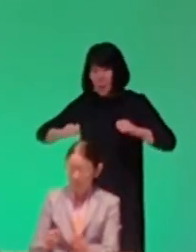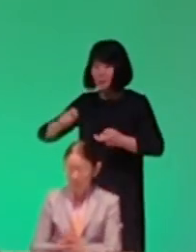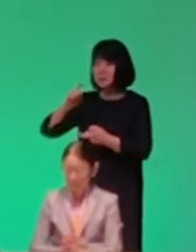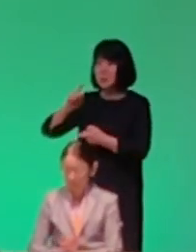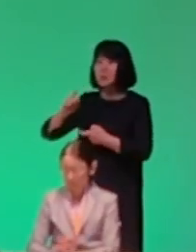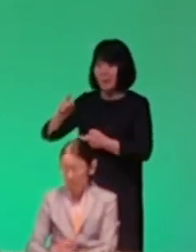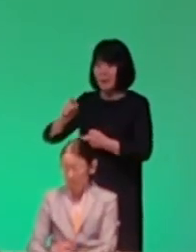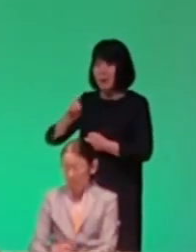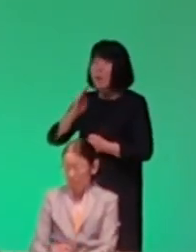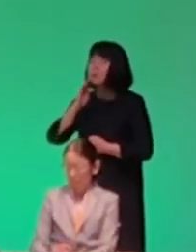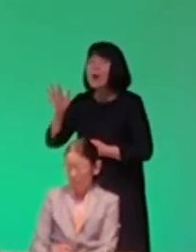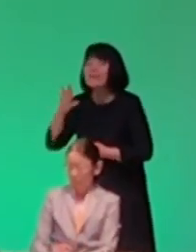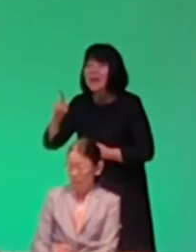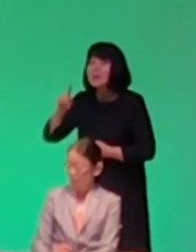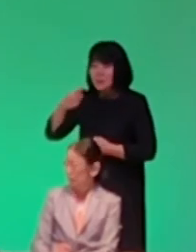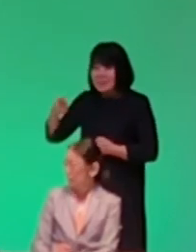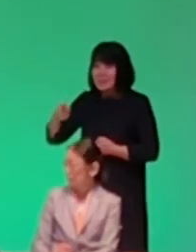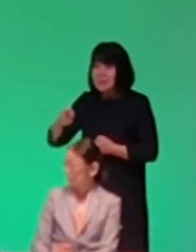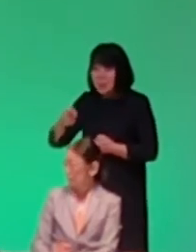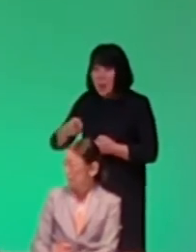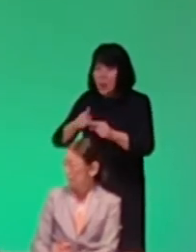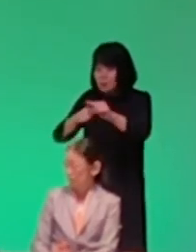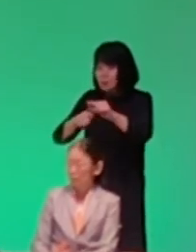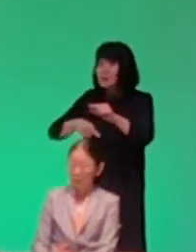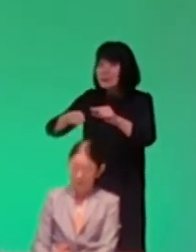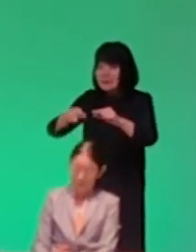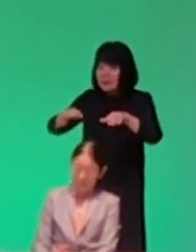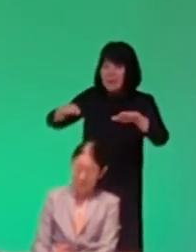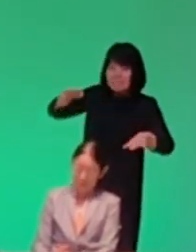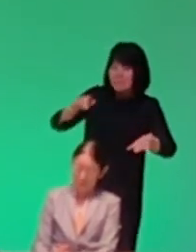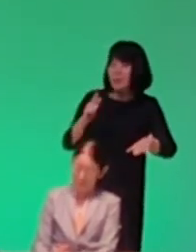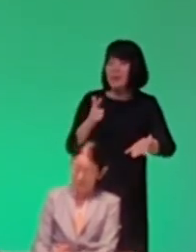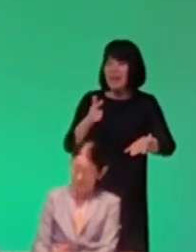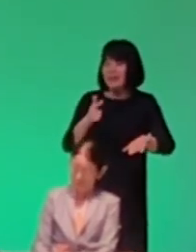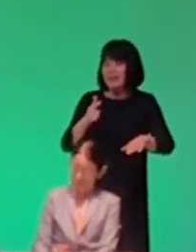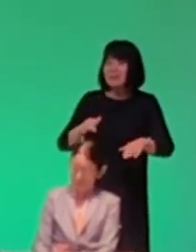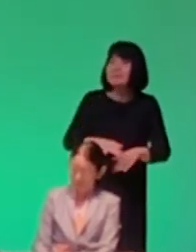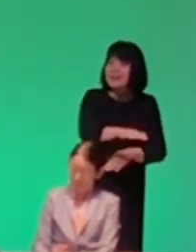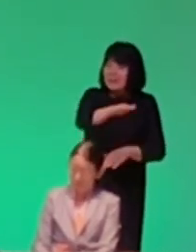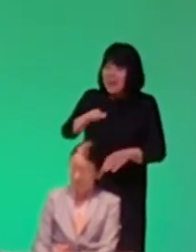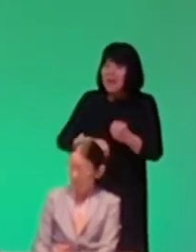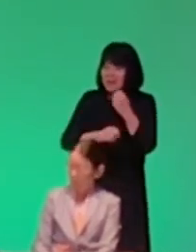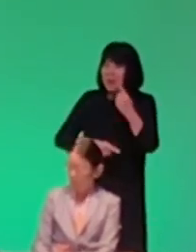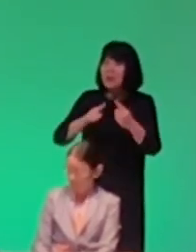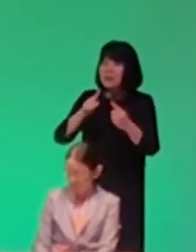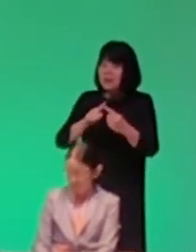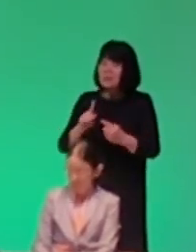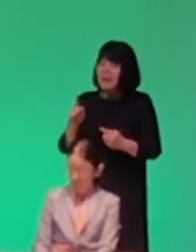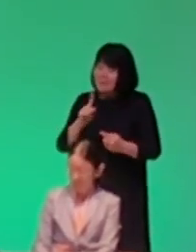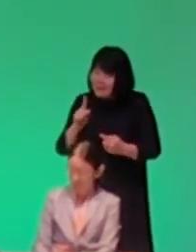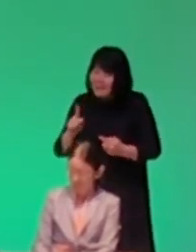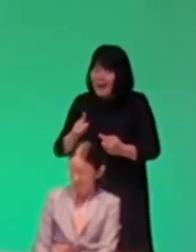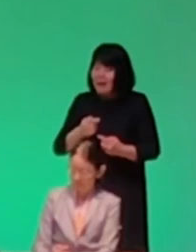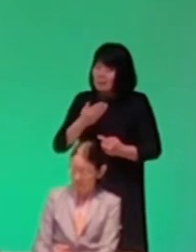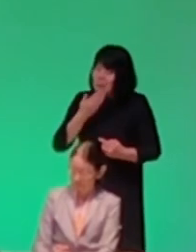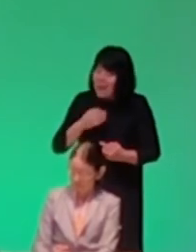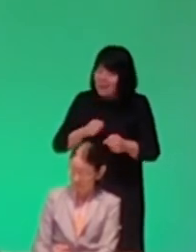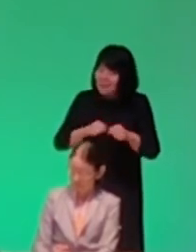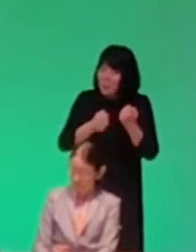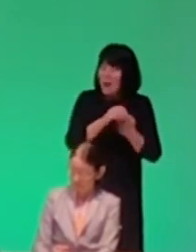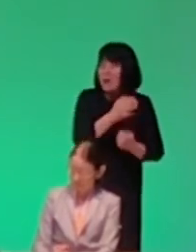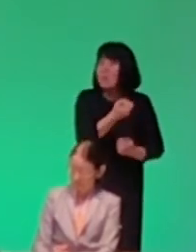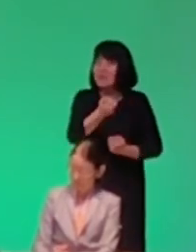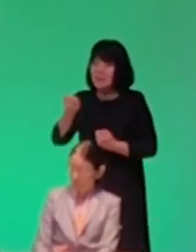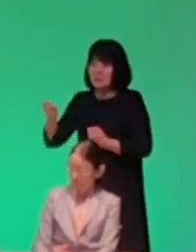ものを軸にしてその差を作るじゃなくて、みんな基本的にはどこかしらに障害を抱えて、でもそれ